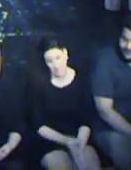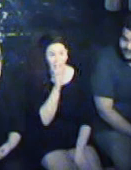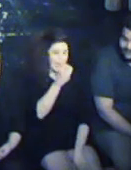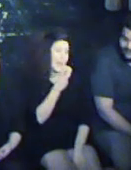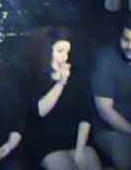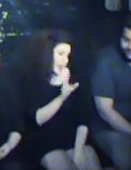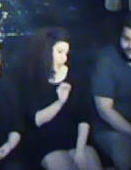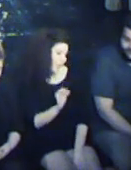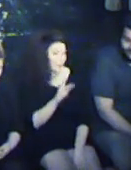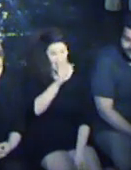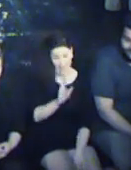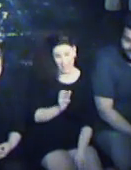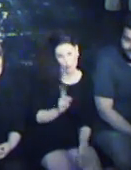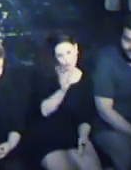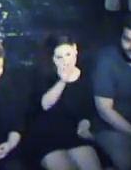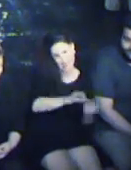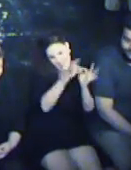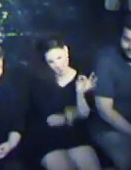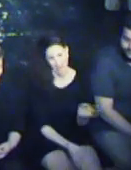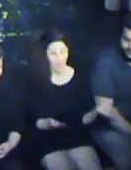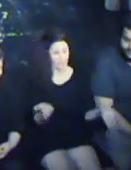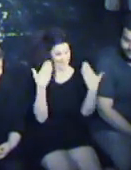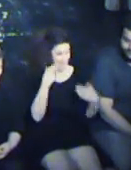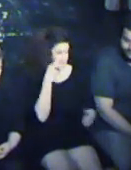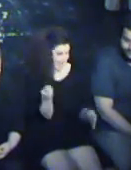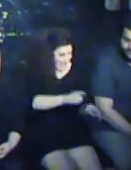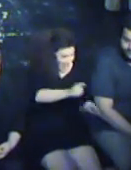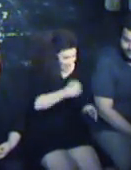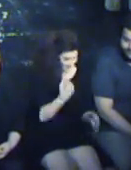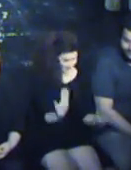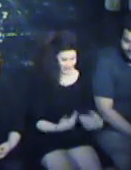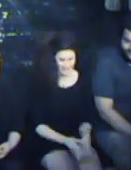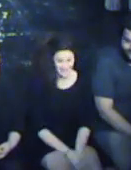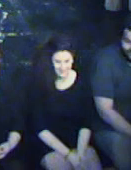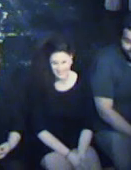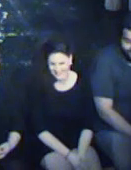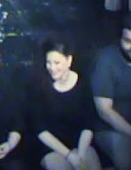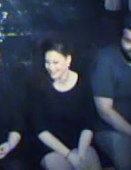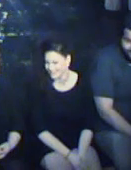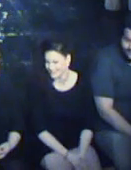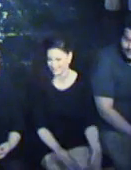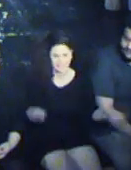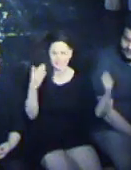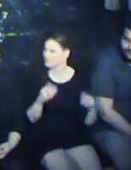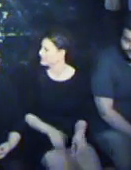Carao, carao, no seas cagao y tráeme el cacao.